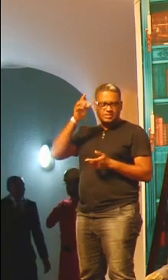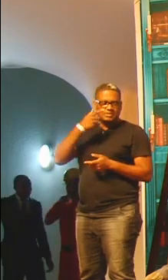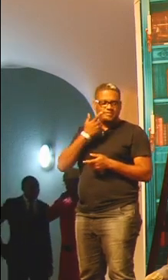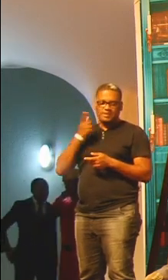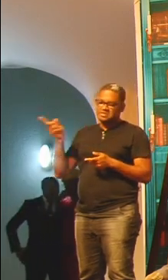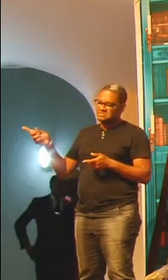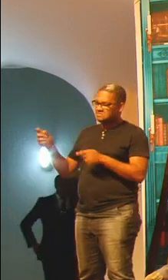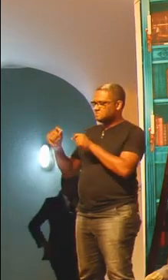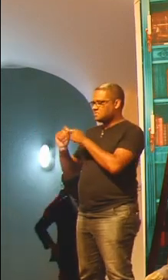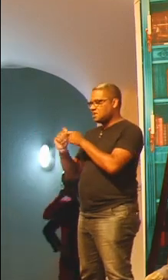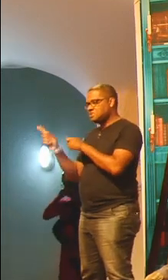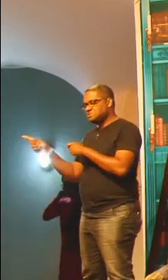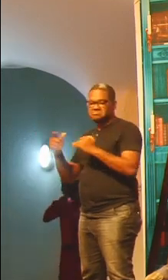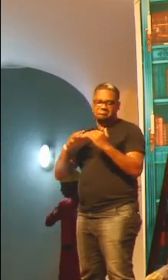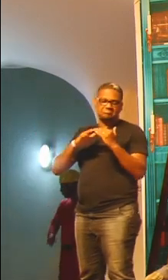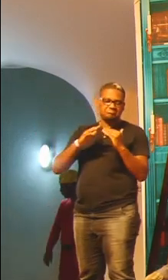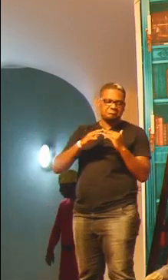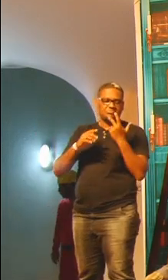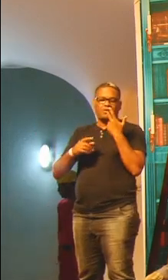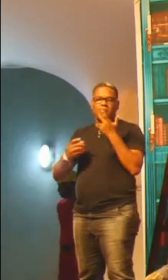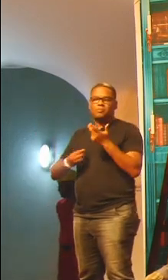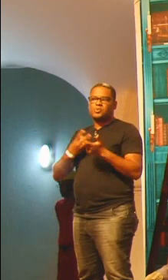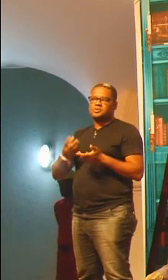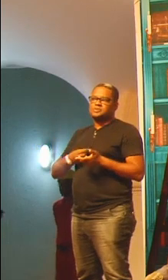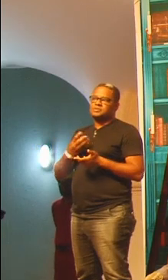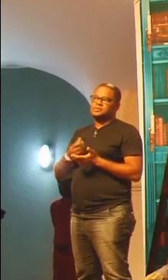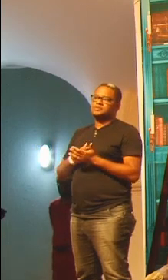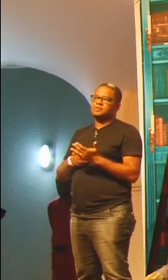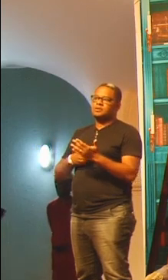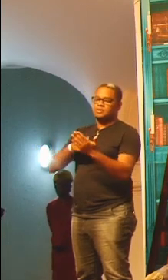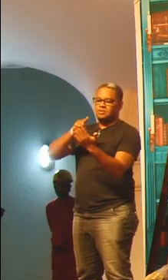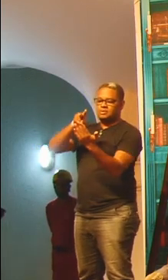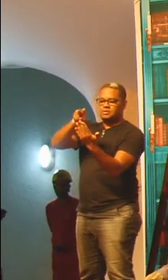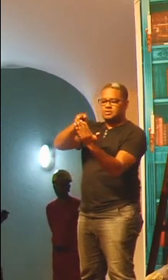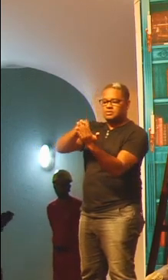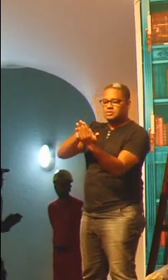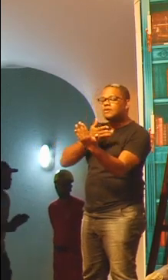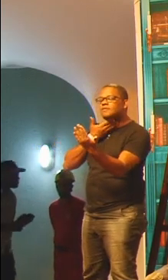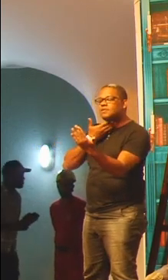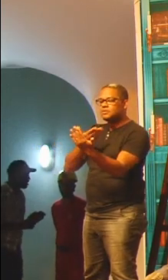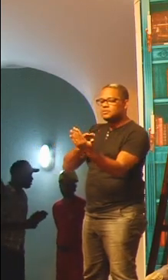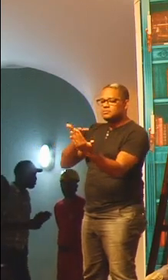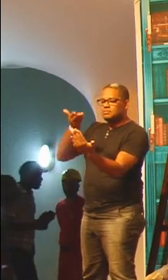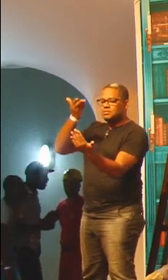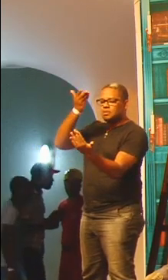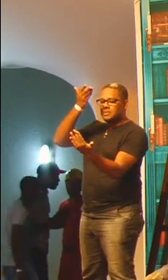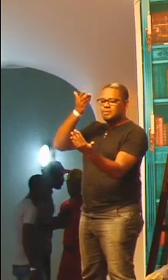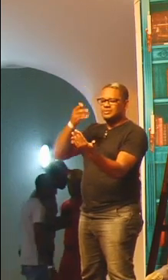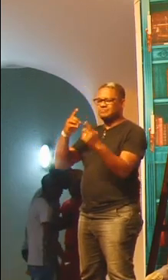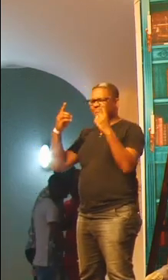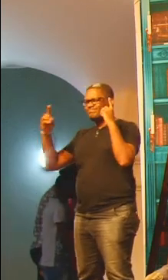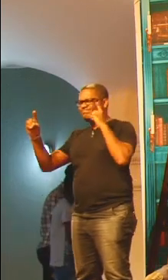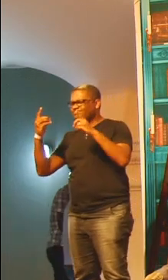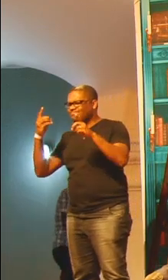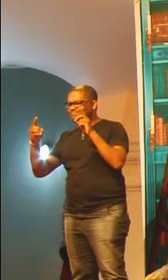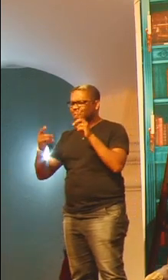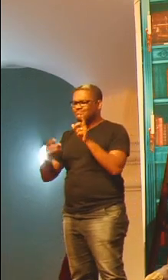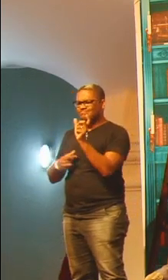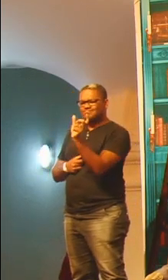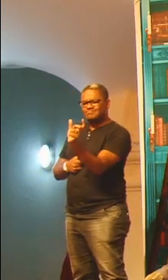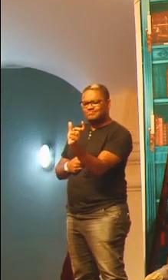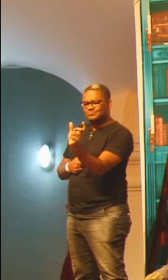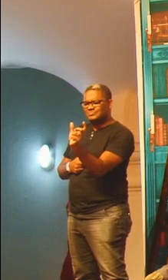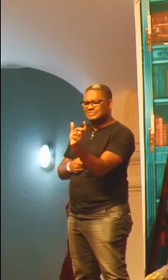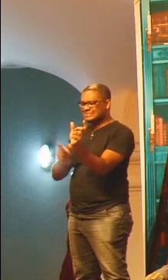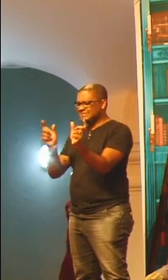faz isso ou se você faz isso com a poesia, eu leio os textos em voz alta. Então, quando eu estou com dúvida do texto,